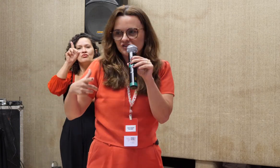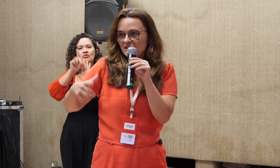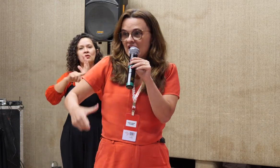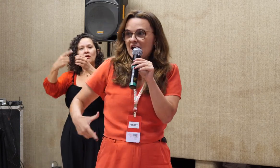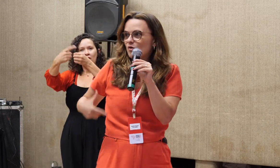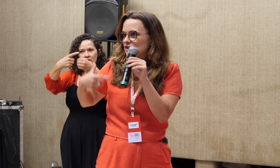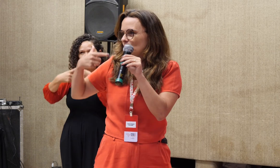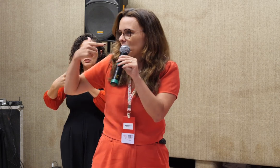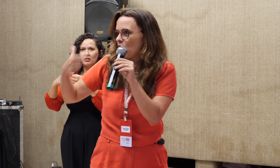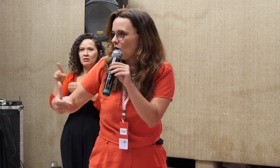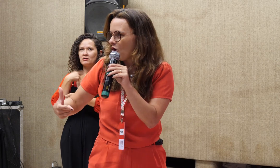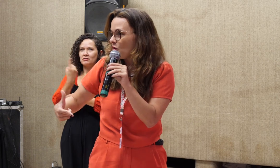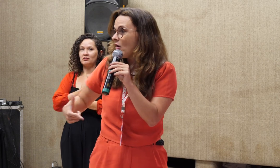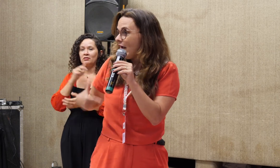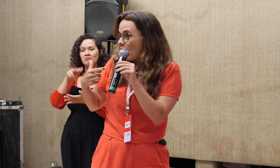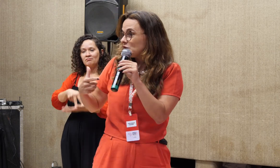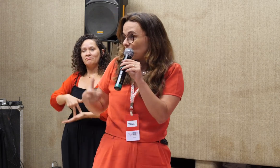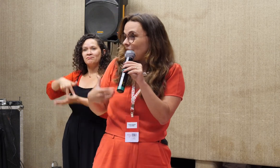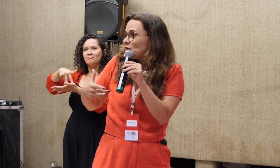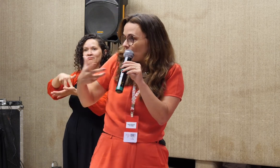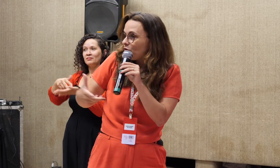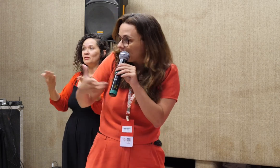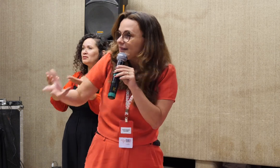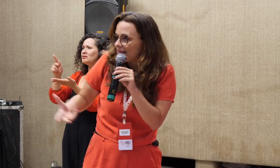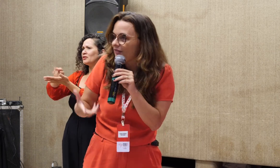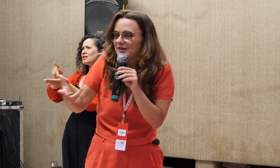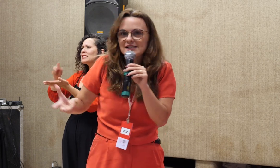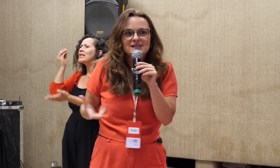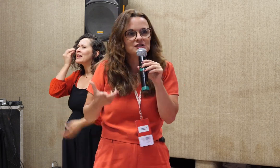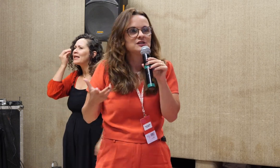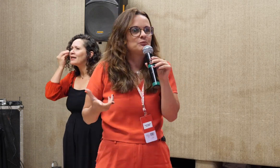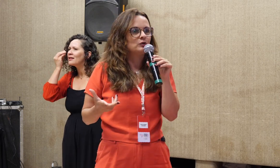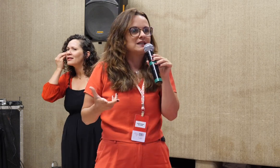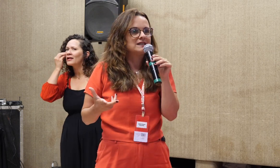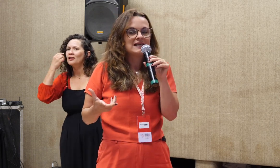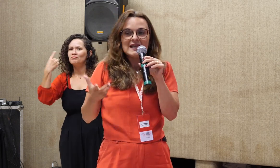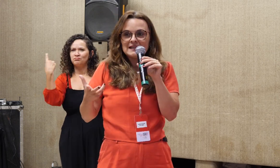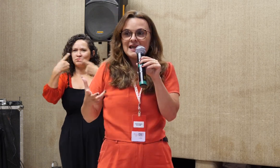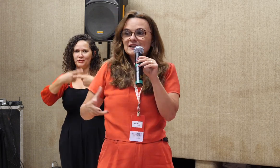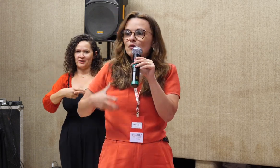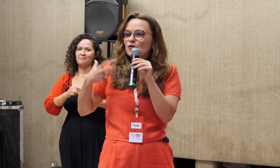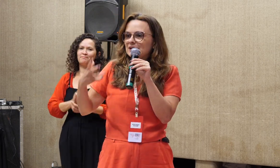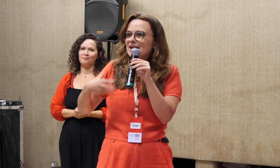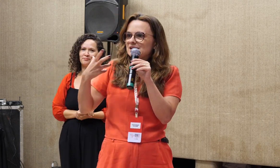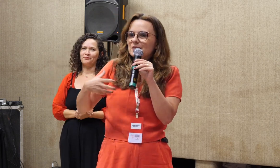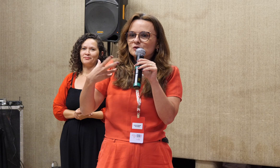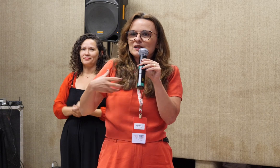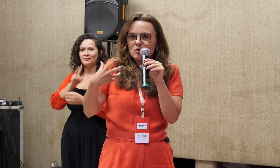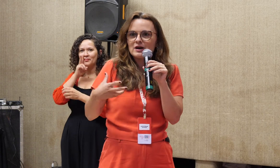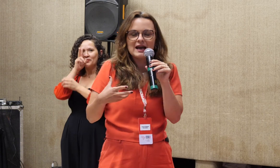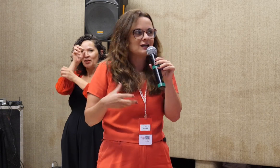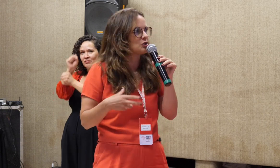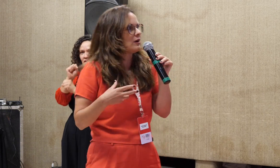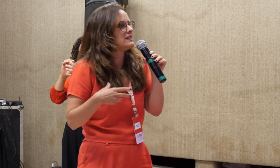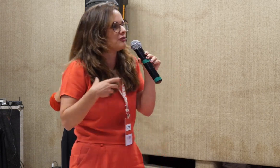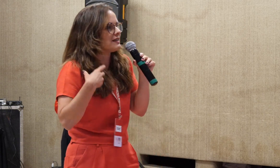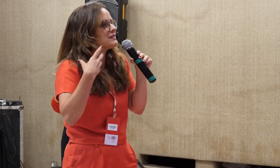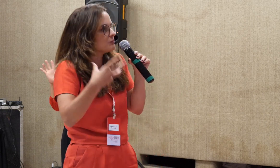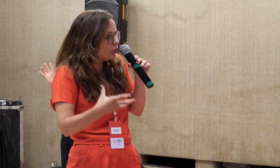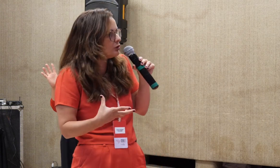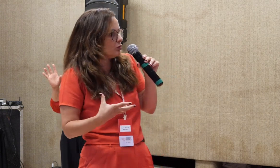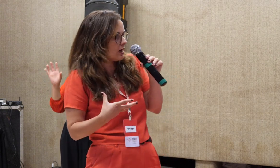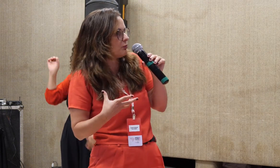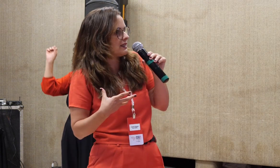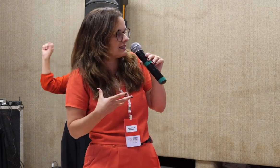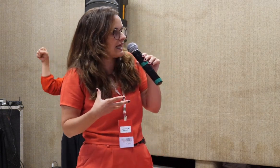à cidade, é onde eu me coloco, é onde, de fato, eu vou tentar fazer essas disputas. Né? Então, o fortalecimento democrático ele se